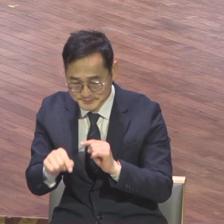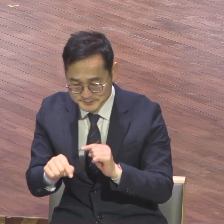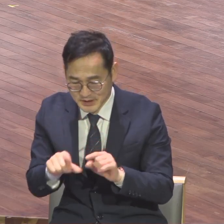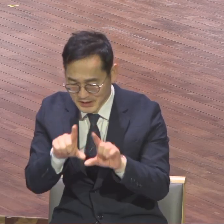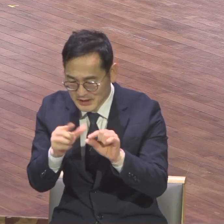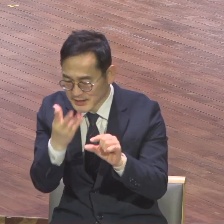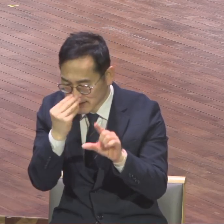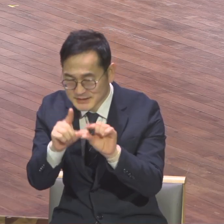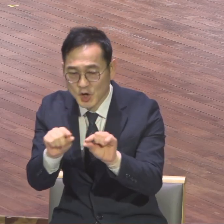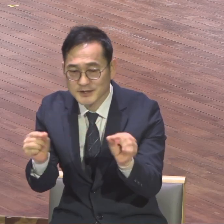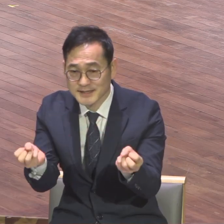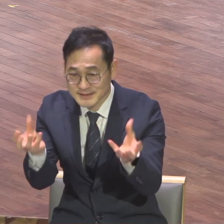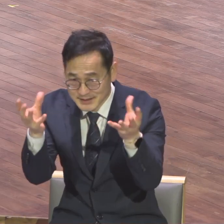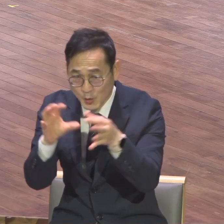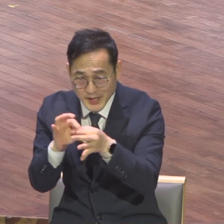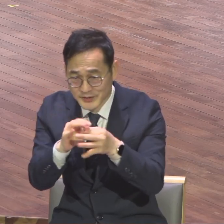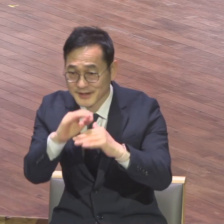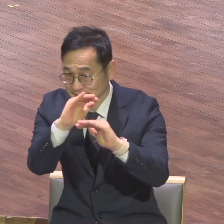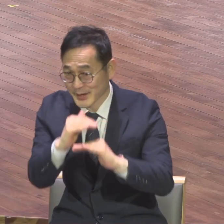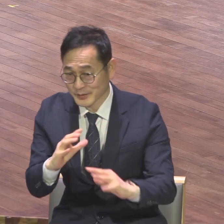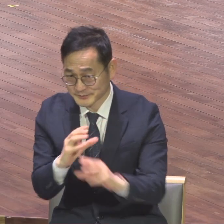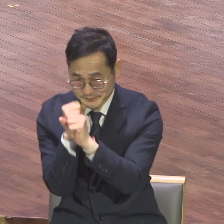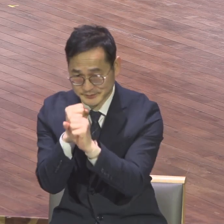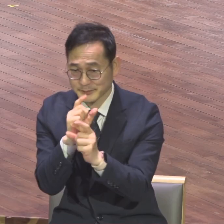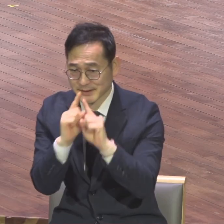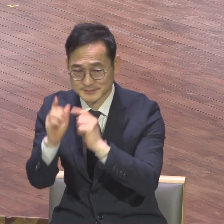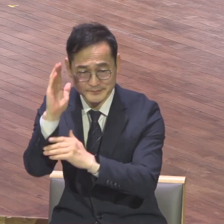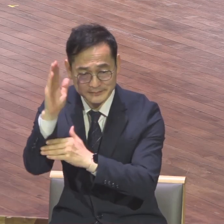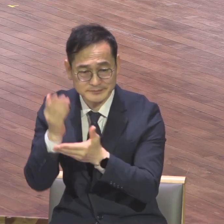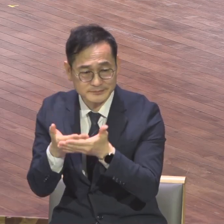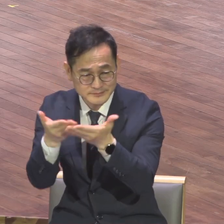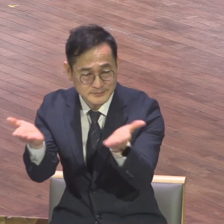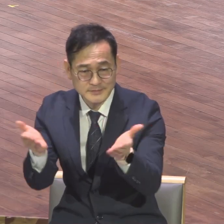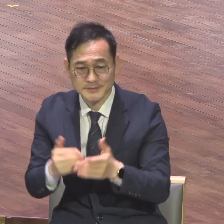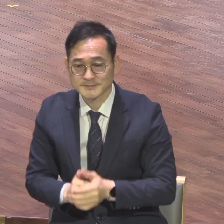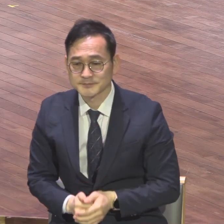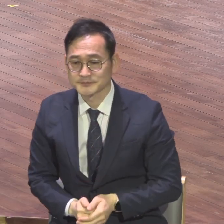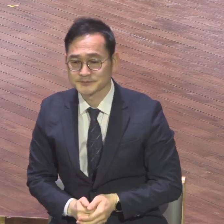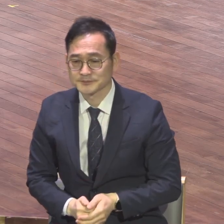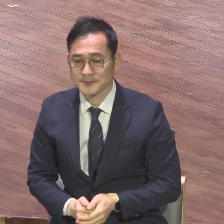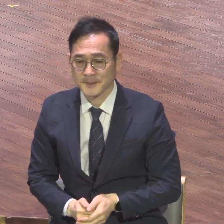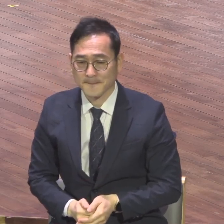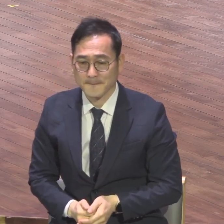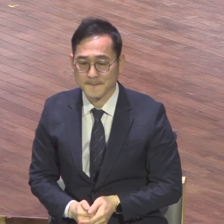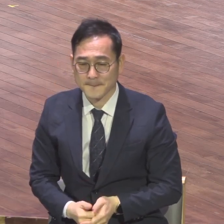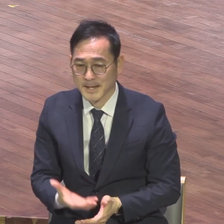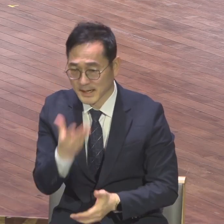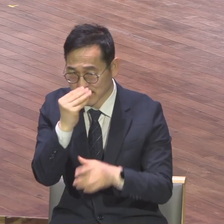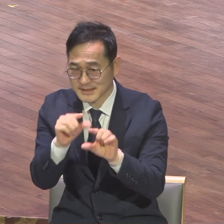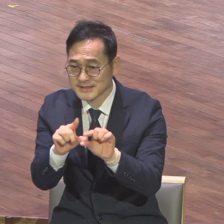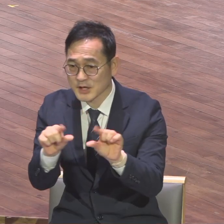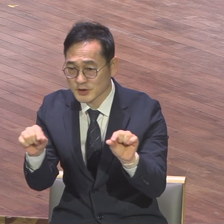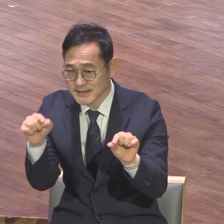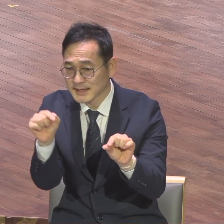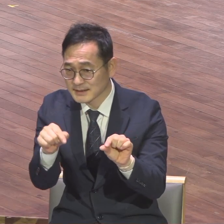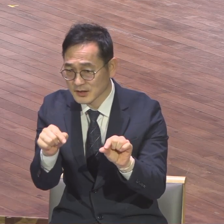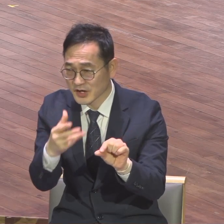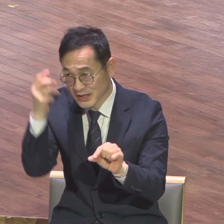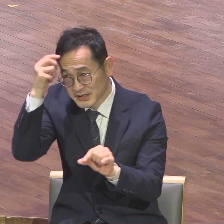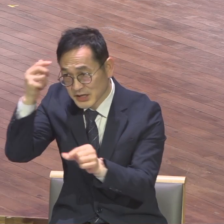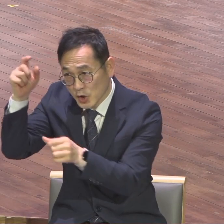관련된 본문을 그렇게 선택을 해서 말씀을 드리려고 합니다. 이 성찬이 가지고 있는 영적